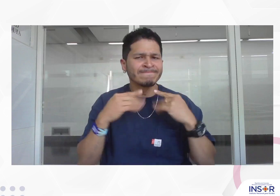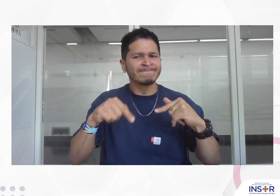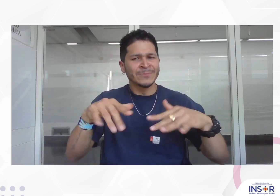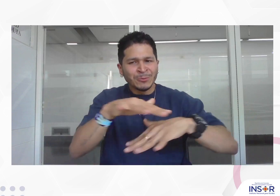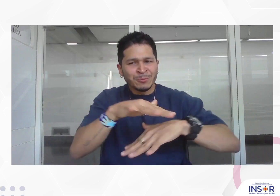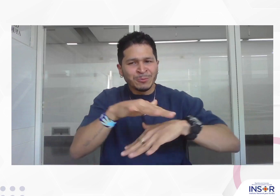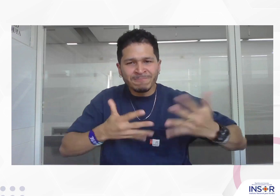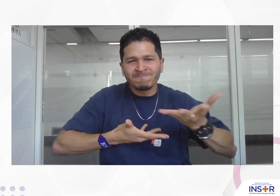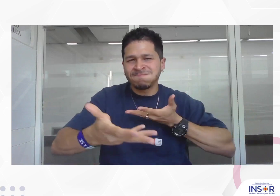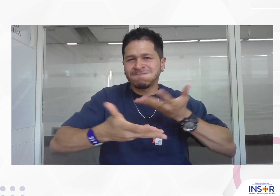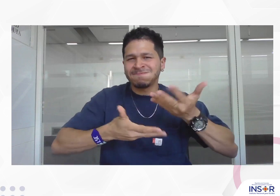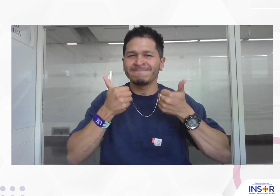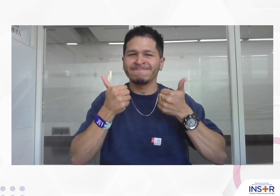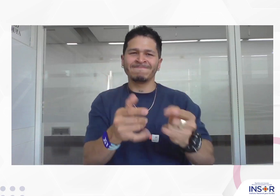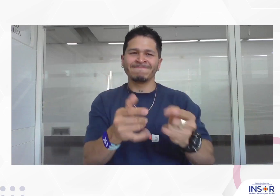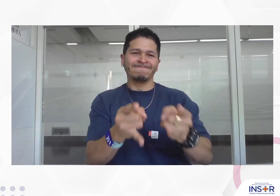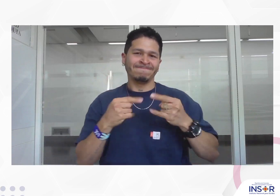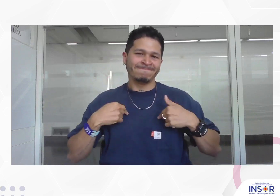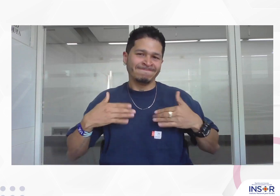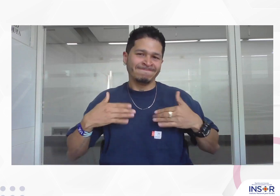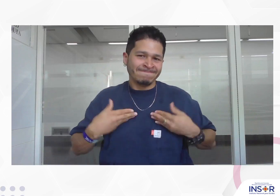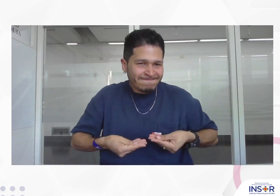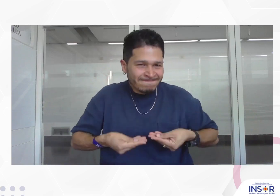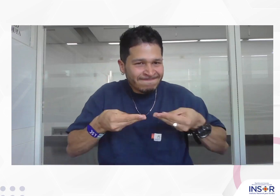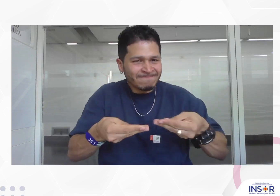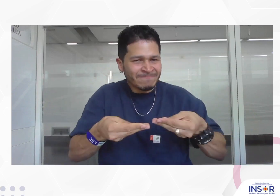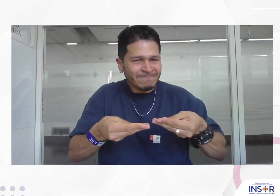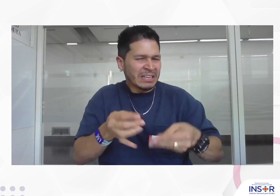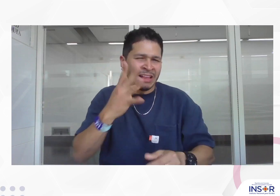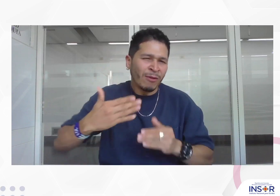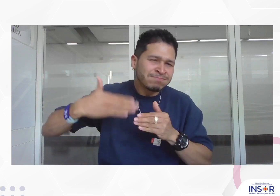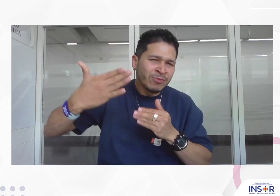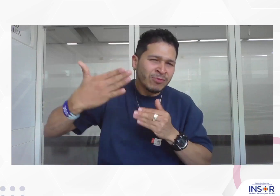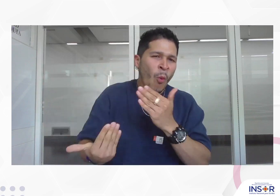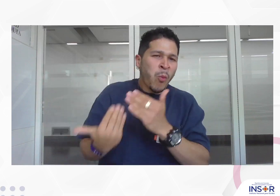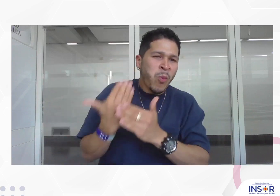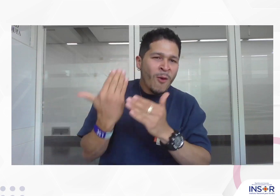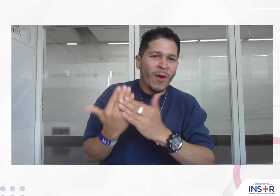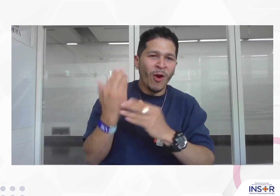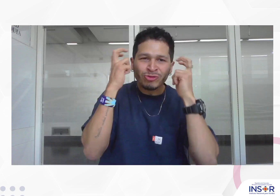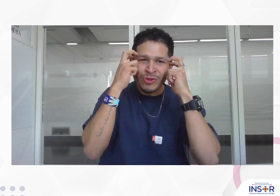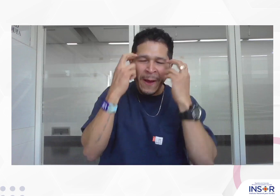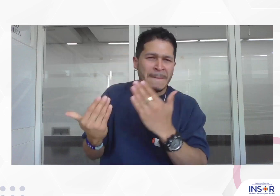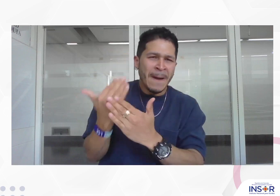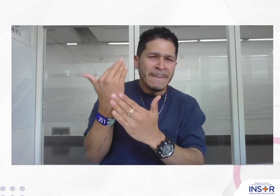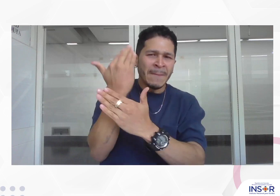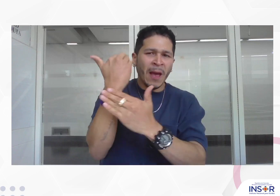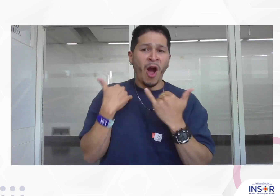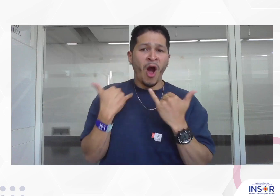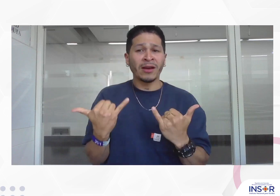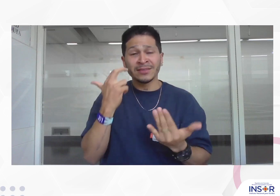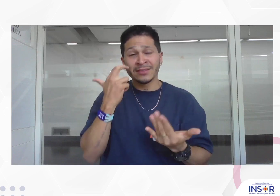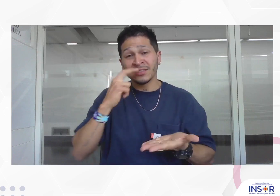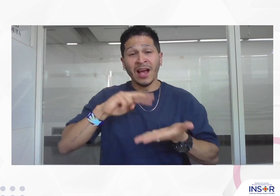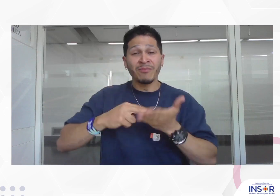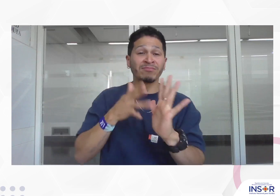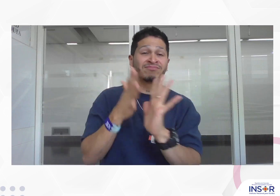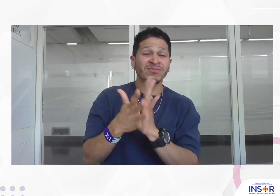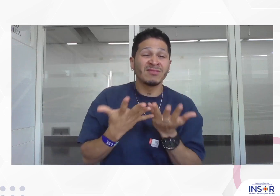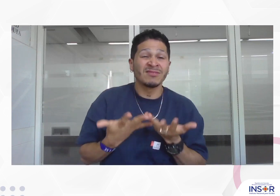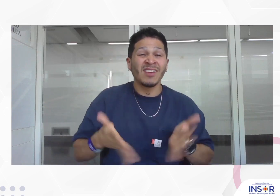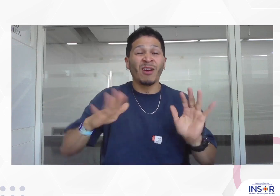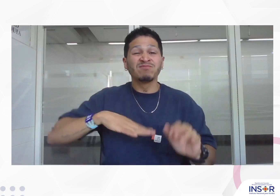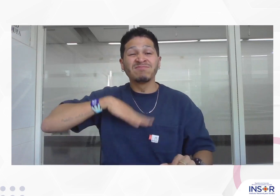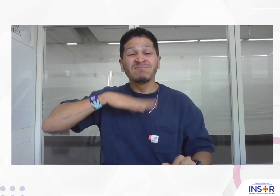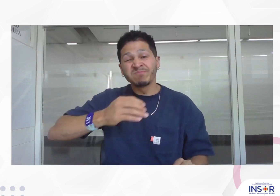diferentes investigaciones y se fortalezca mucho más este concepto y otros. También muchísimas gracias por la invitación a este